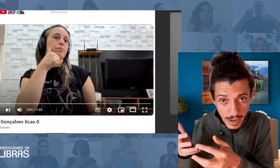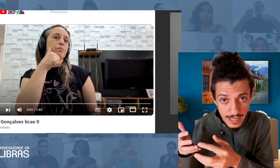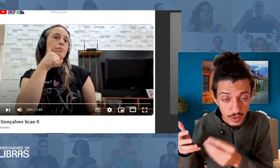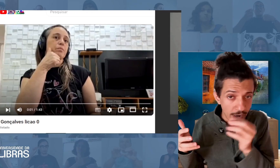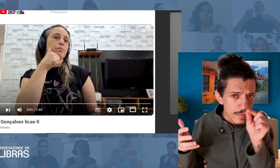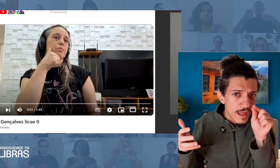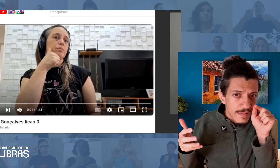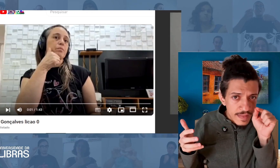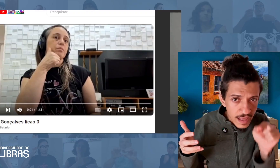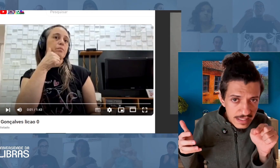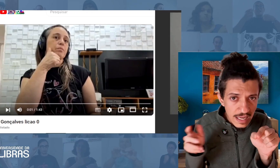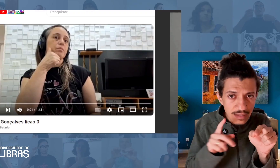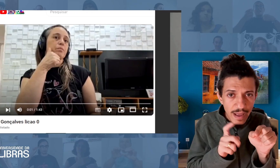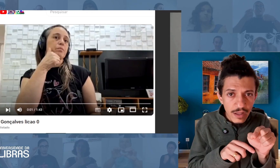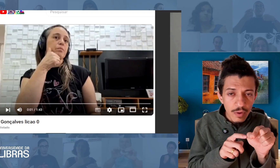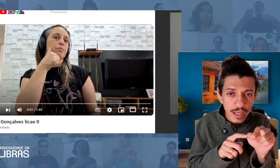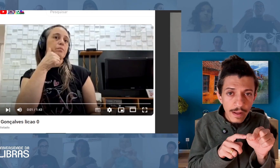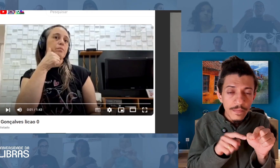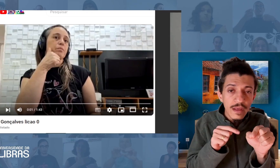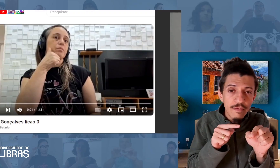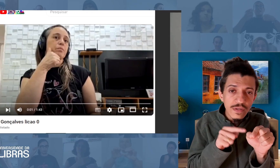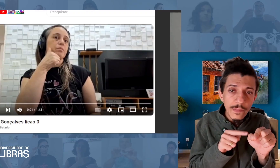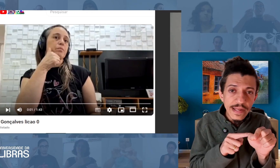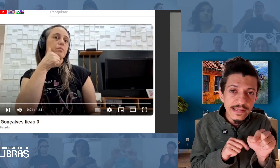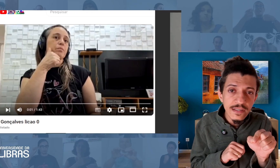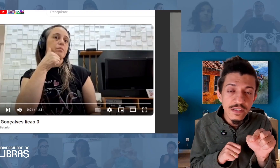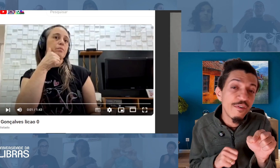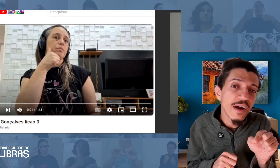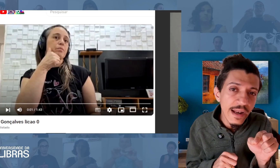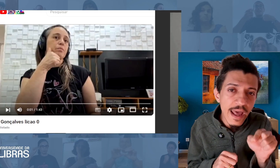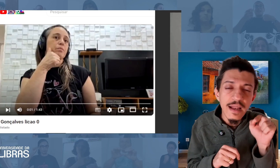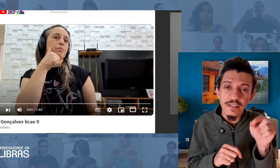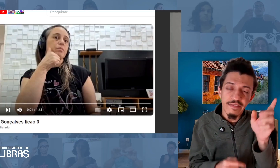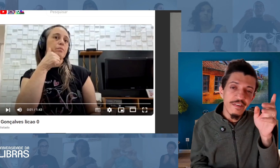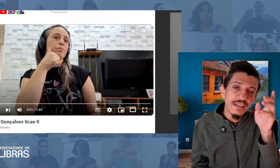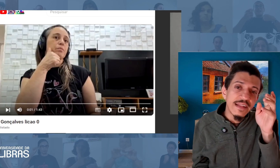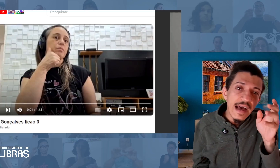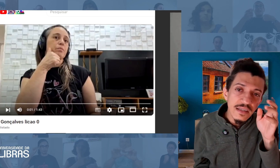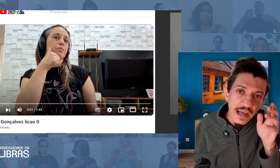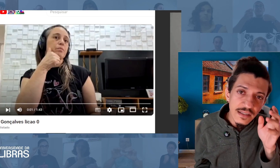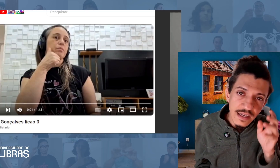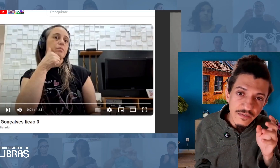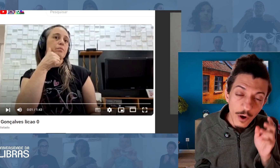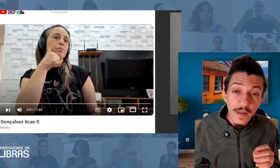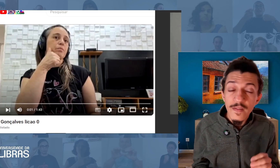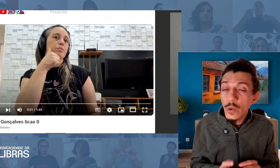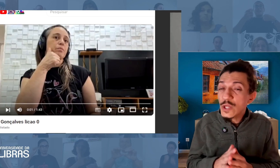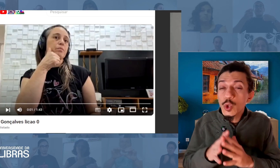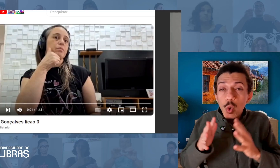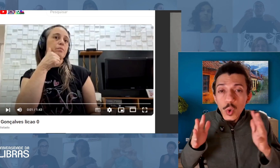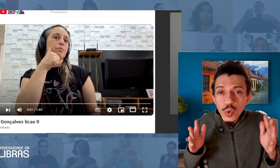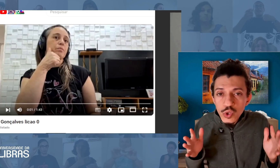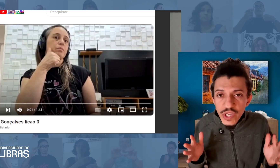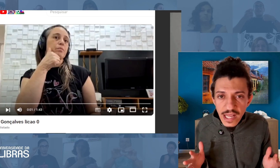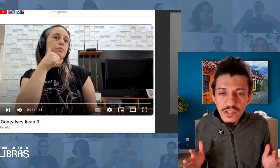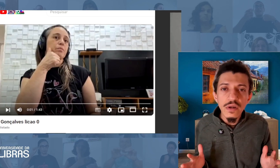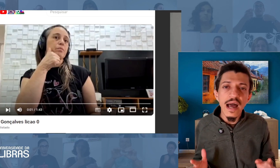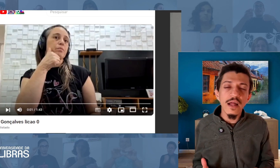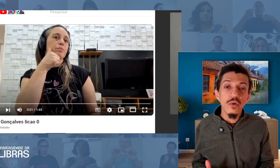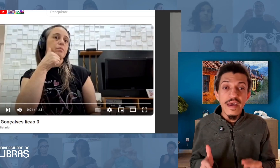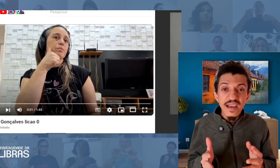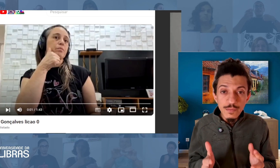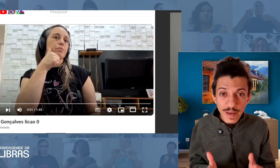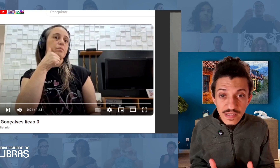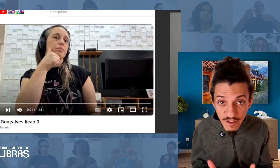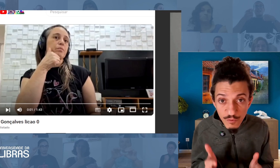vez mais. Agora, tem esse aspecto aqui que você precisa de se focar nele. Você vai fazer dessa forma. Então é tudo